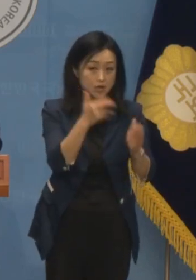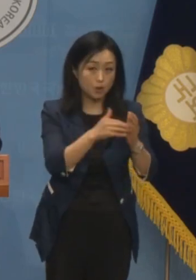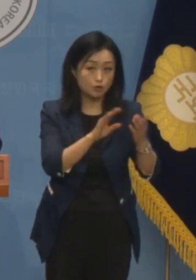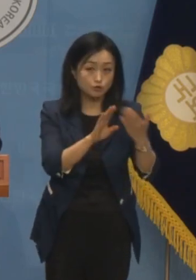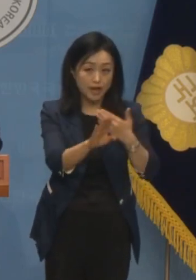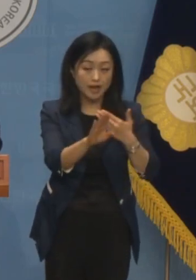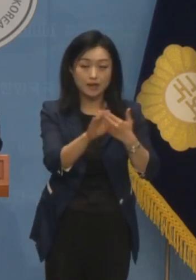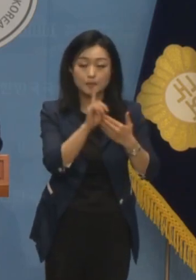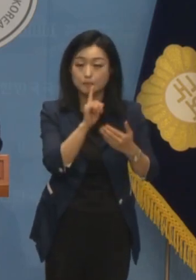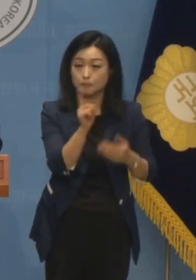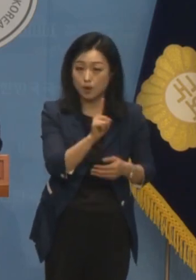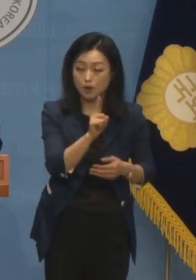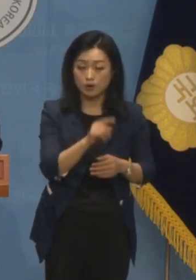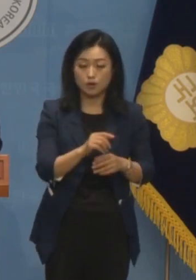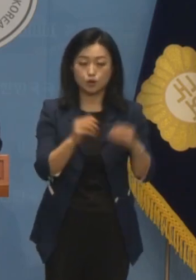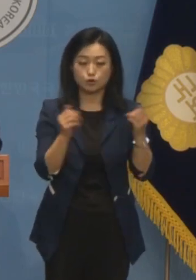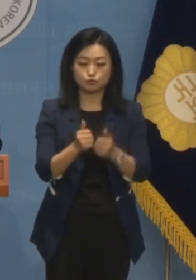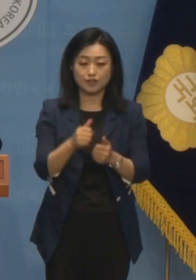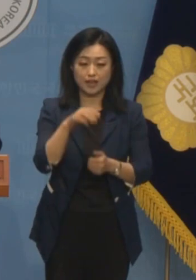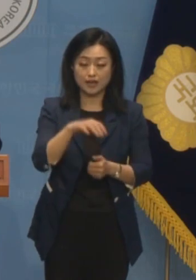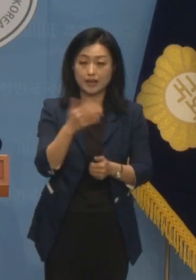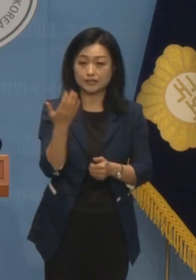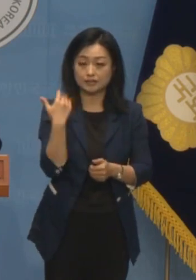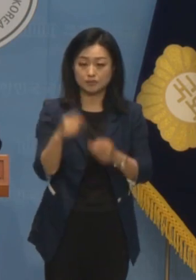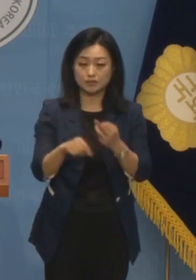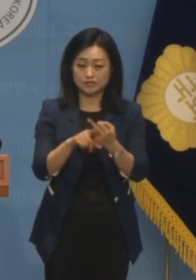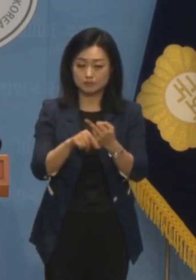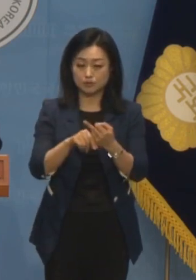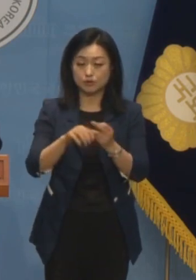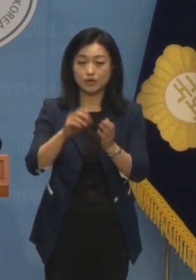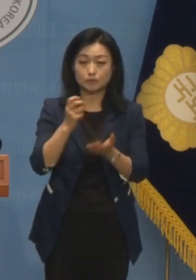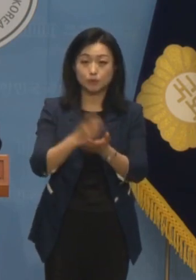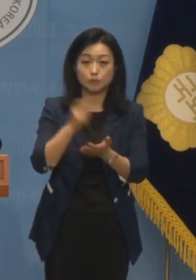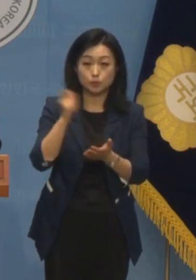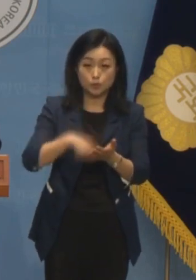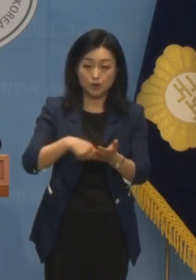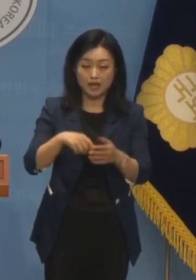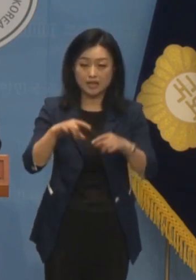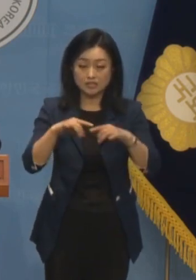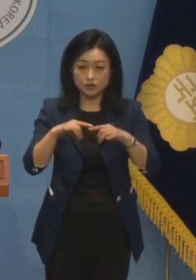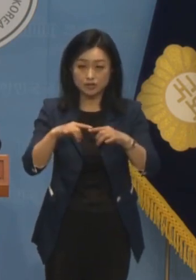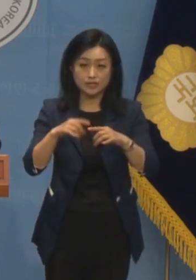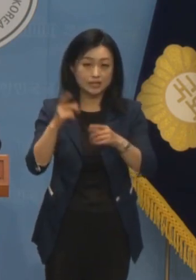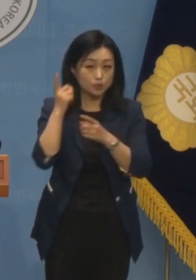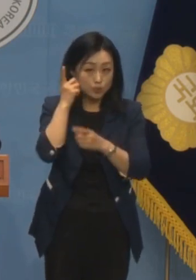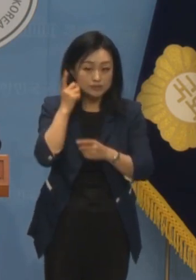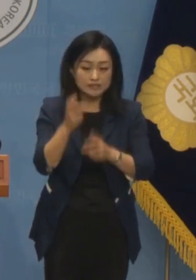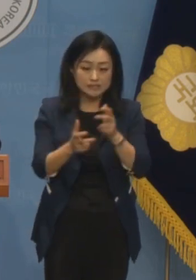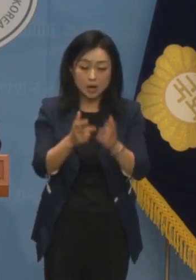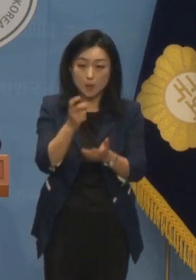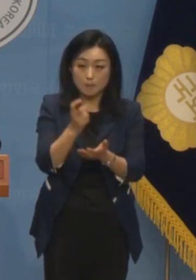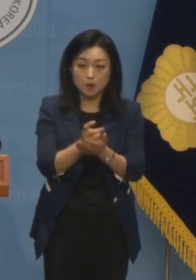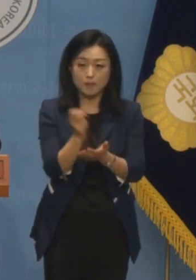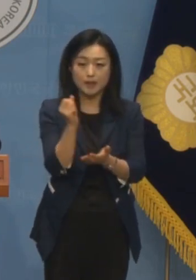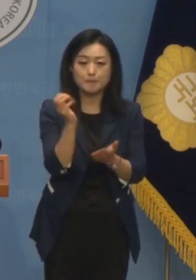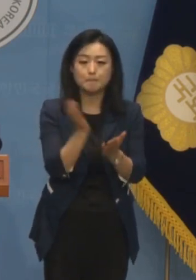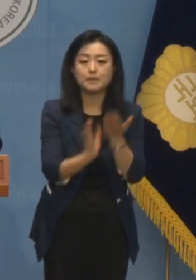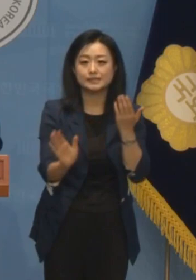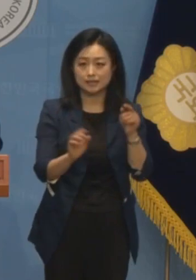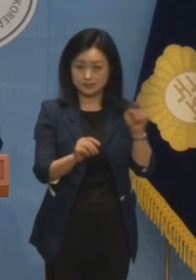통보한 것도 국회가 지난해 12월에 통과시킨 전기통신사업법 개정안 취지에 어긋납니다.